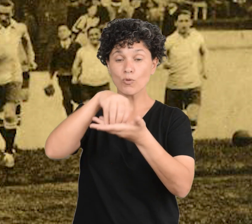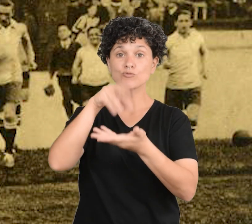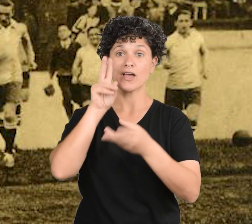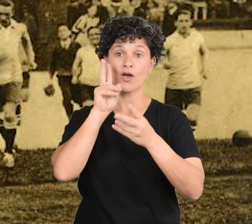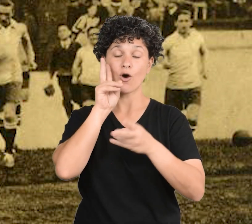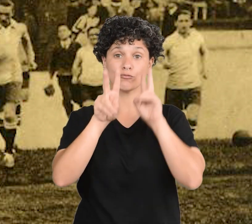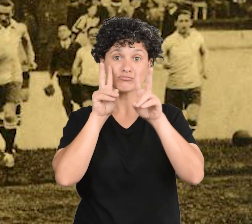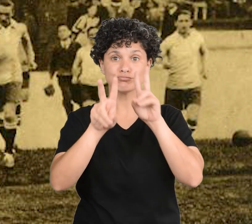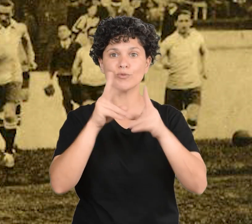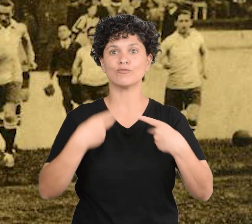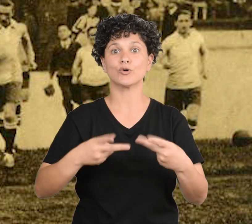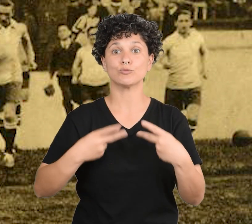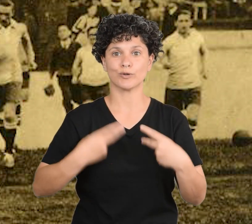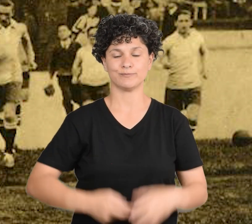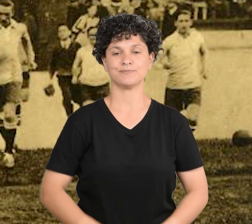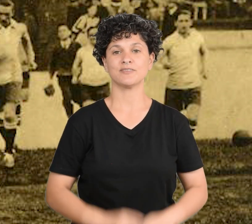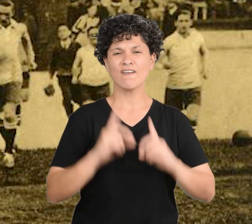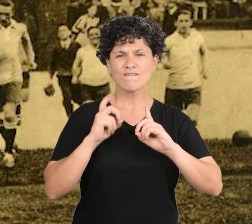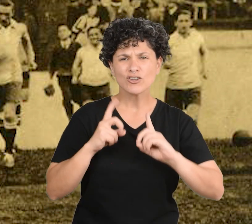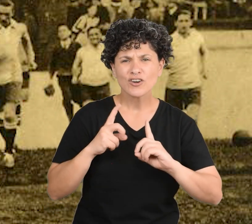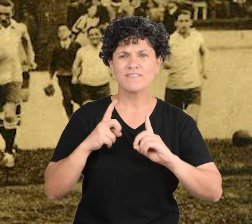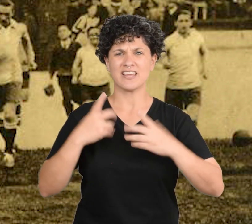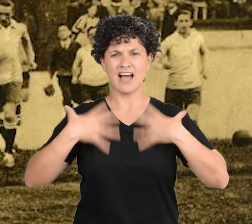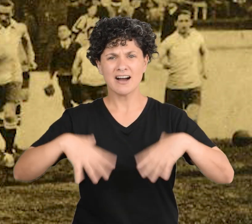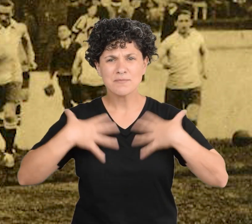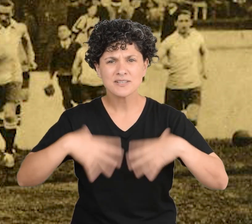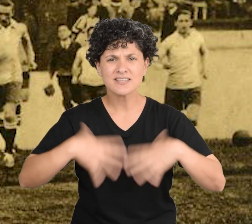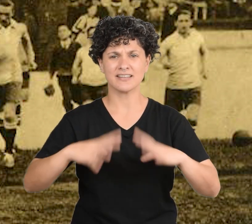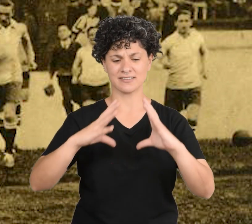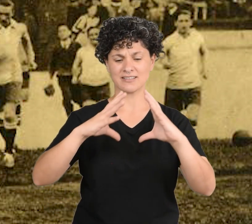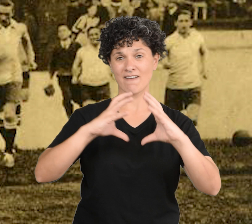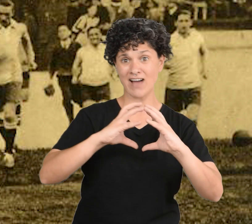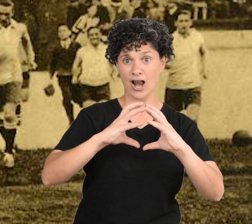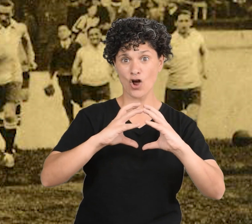emoción invadía el aire, recorrimos apasionados el Museo del Fútbol.